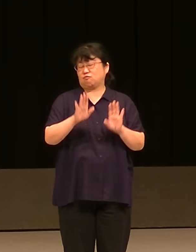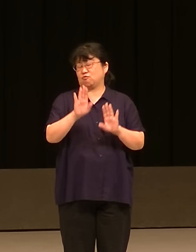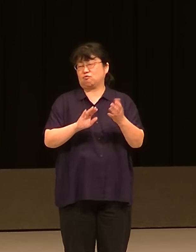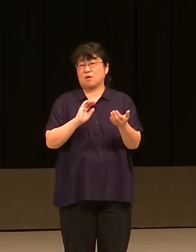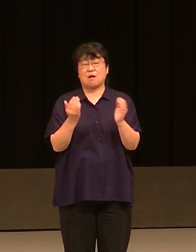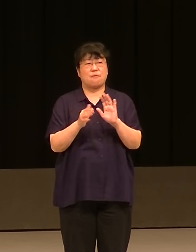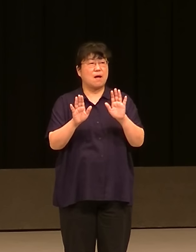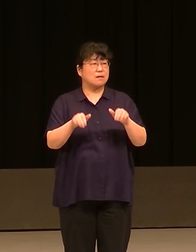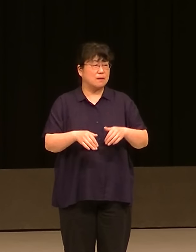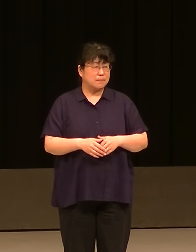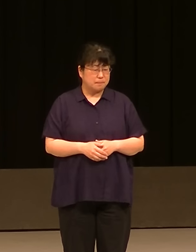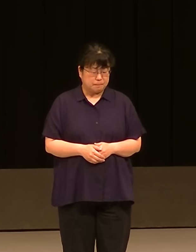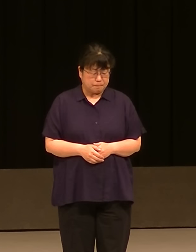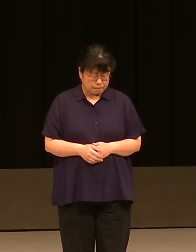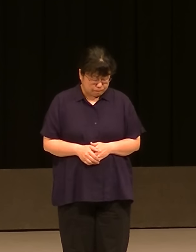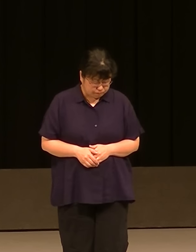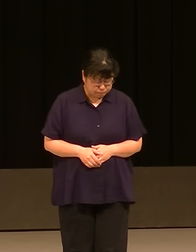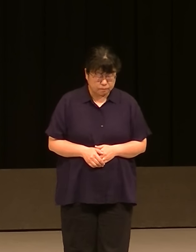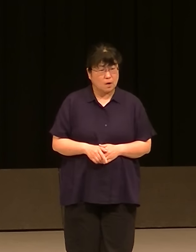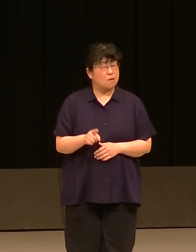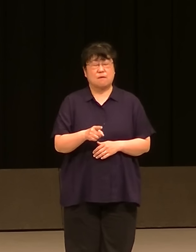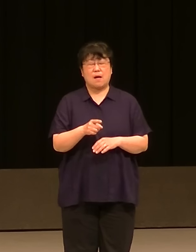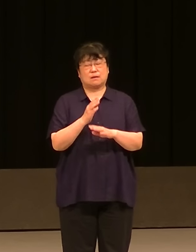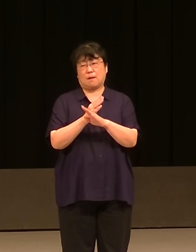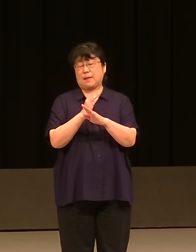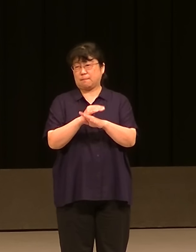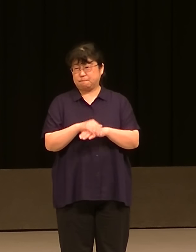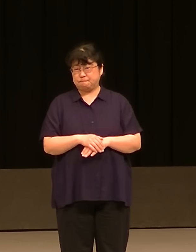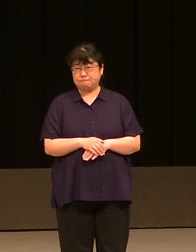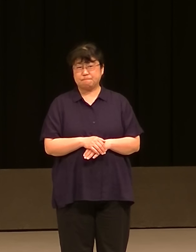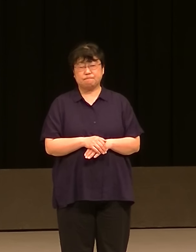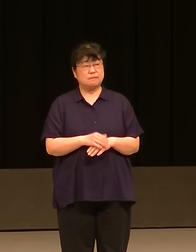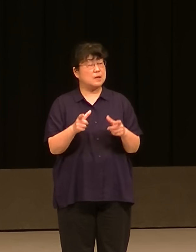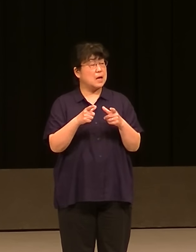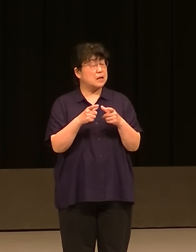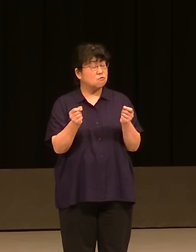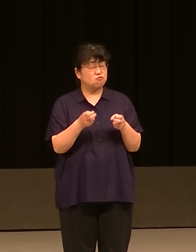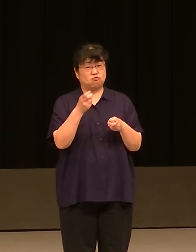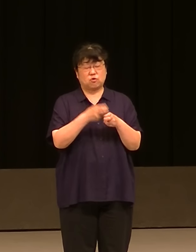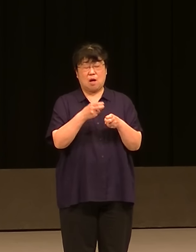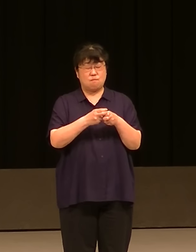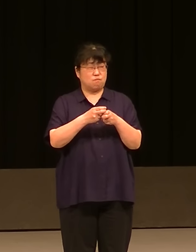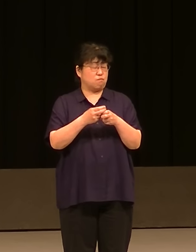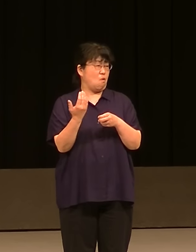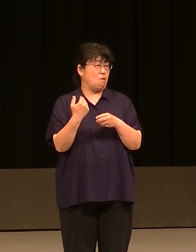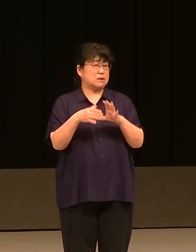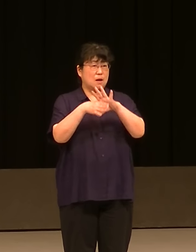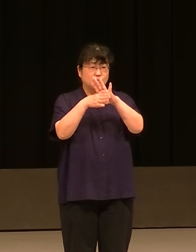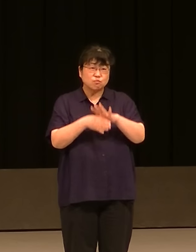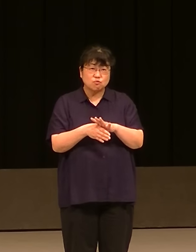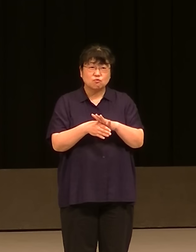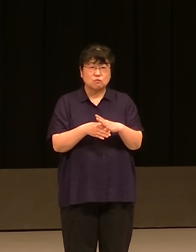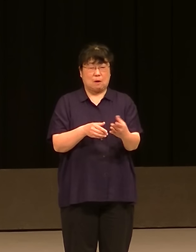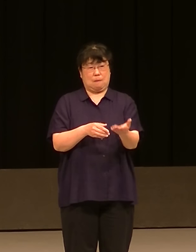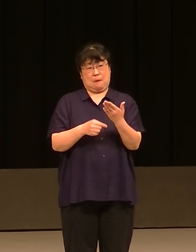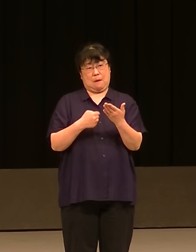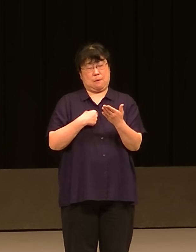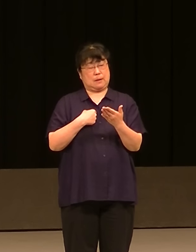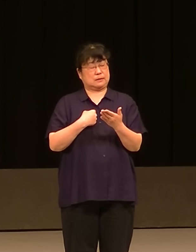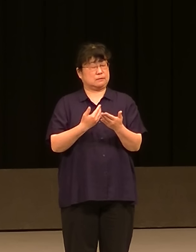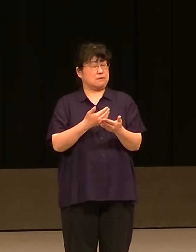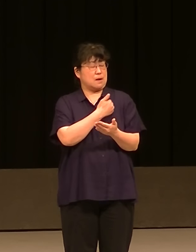感じを持ってしまいますが、それではダメだということを日本国憲法全文が今我々に語りかけてく